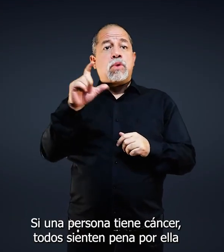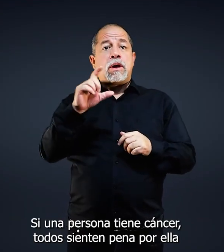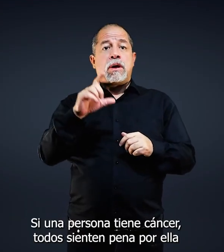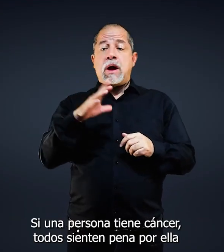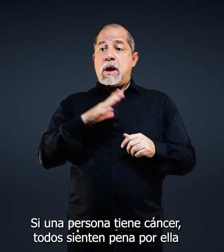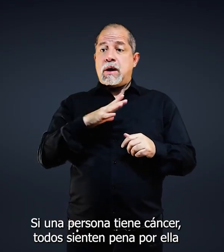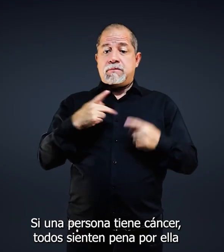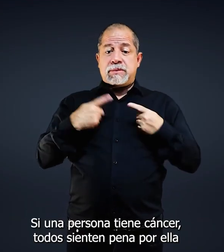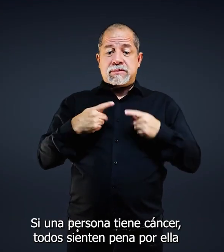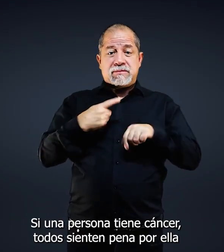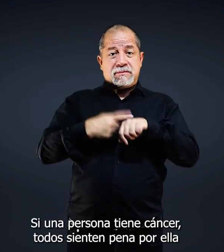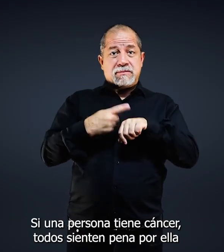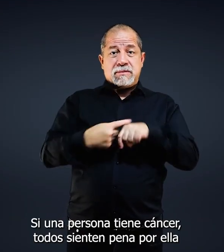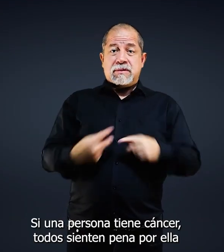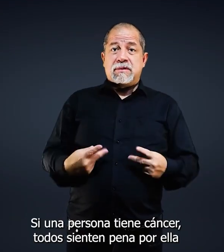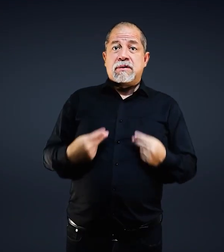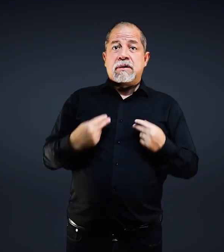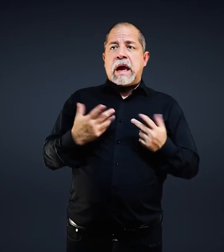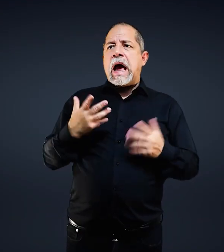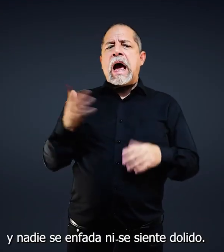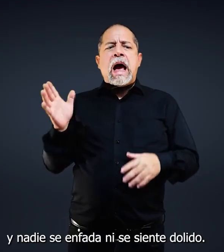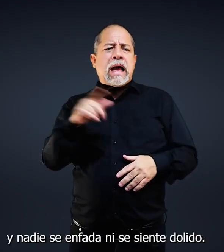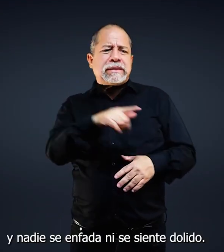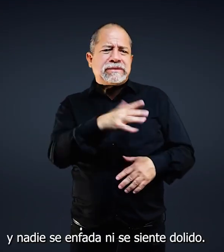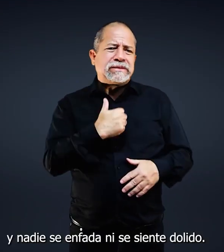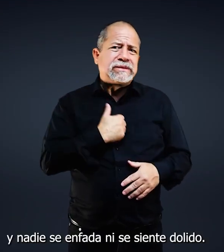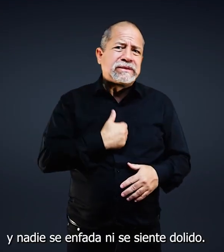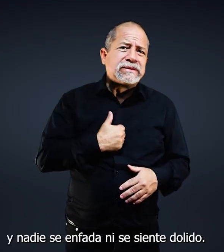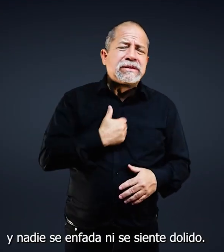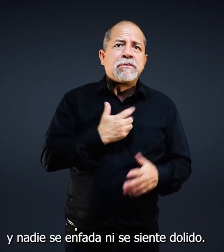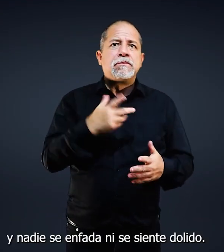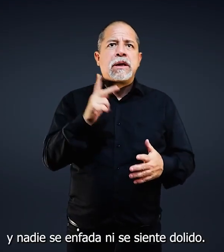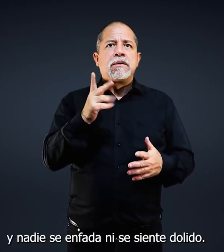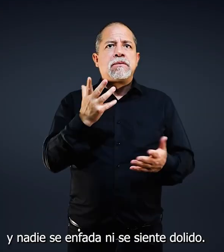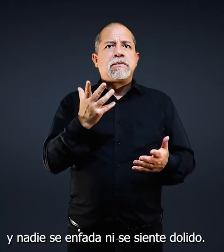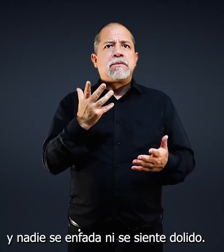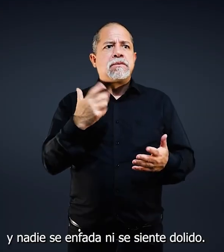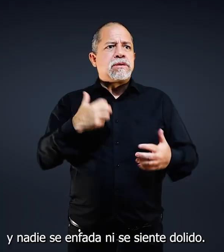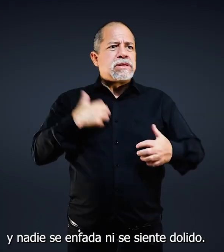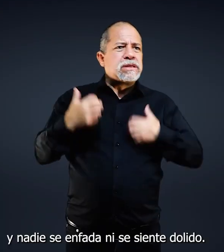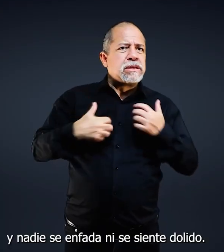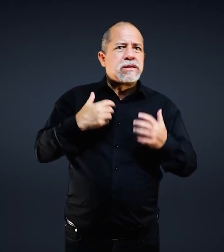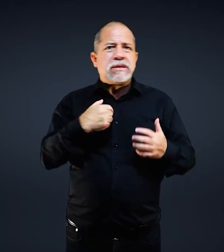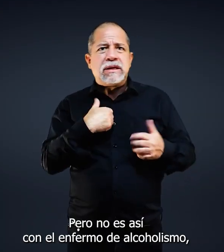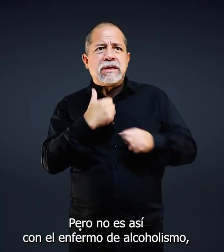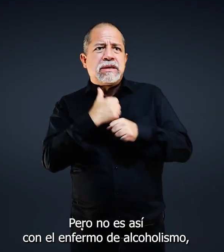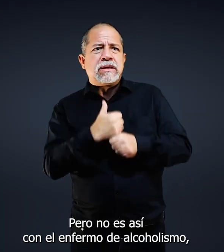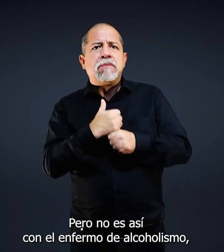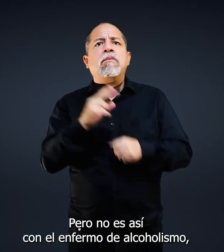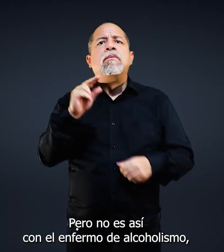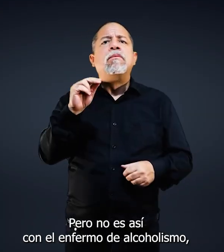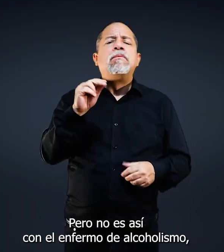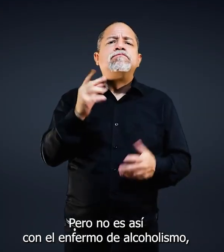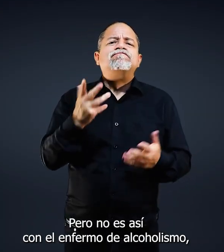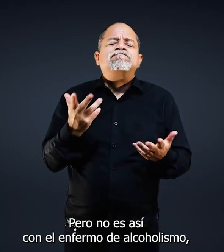todos sienten pena por ella, y nadie se enfada ni se siente dolido. Pero no es así con el enfermo de